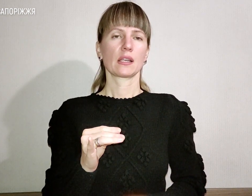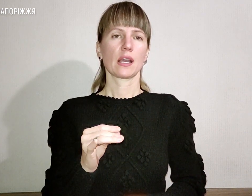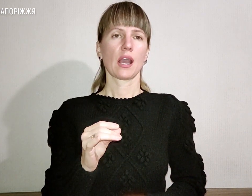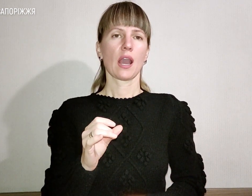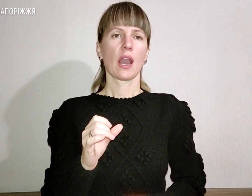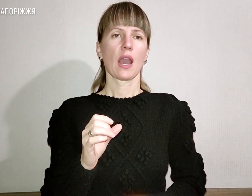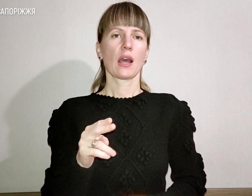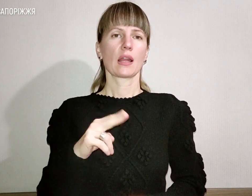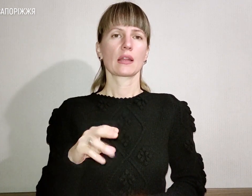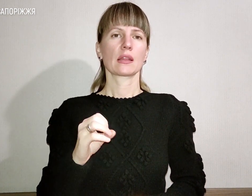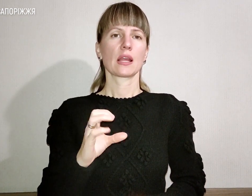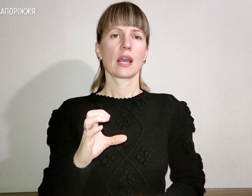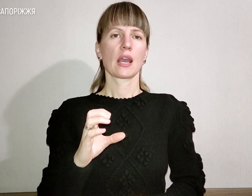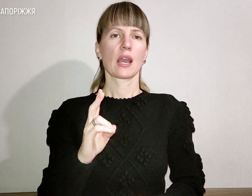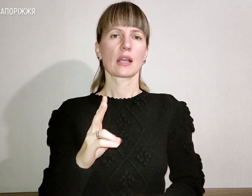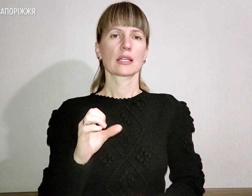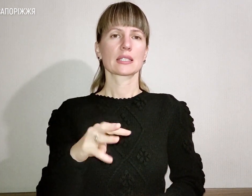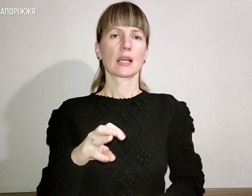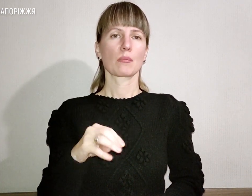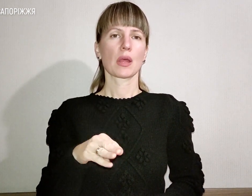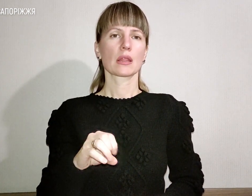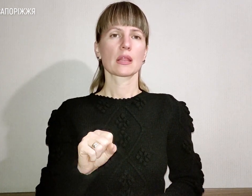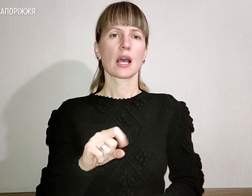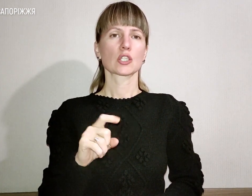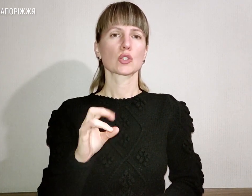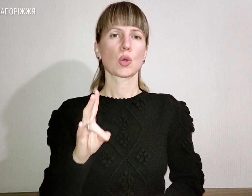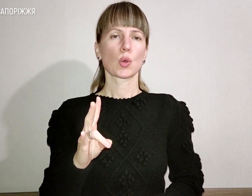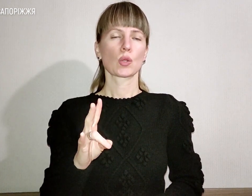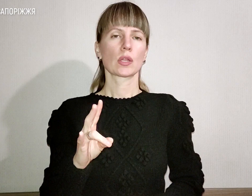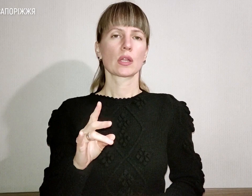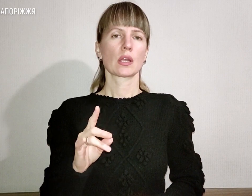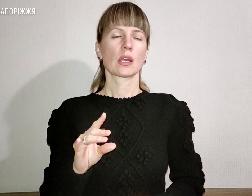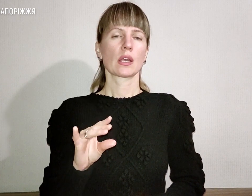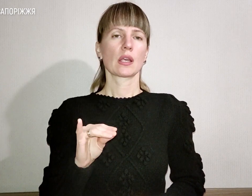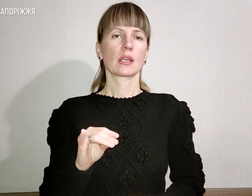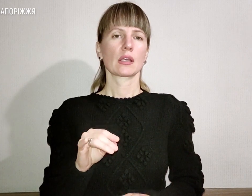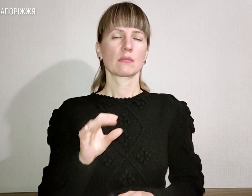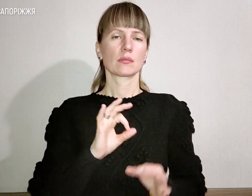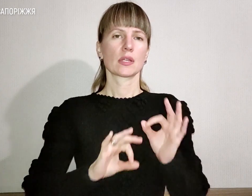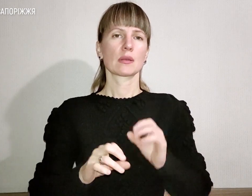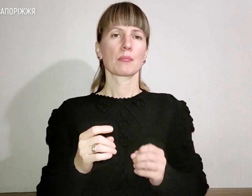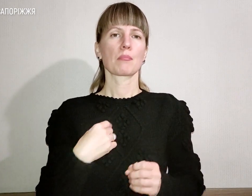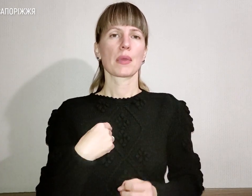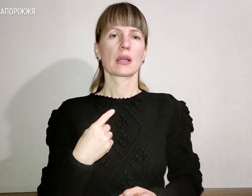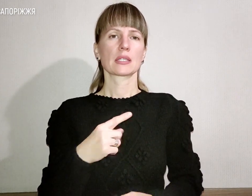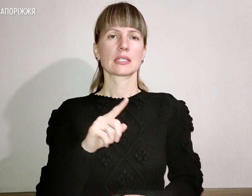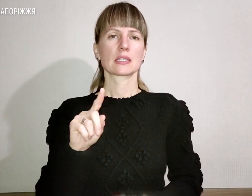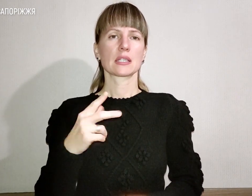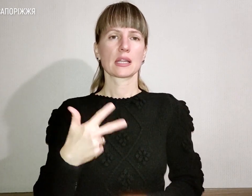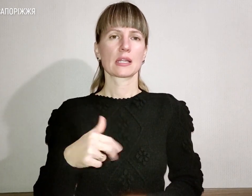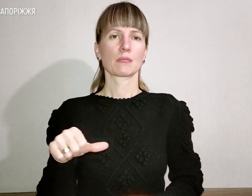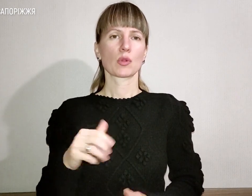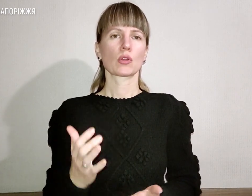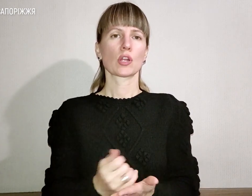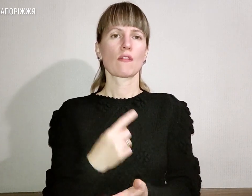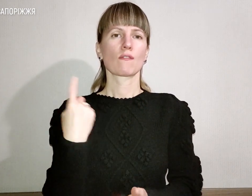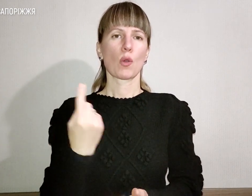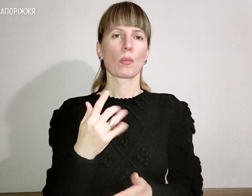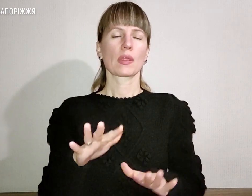того, щоб надати допомогу та сальбутамол. І буквально за півгодини ми знайшли і в області, і на місці. Тобто